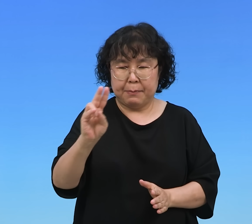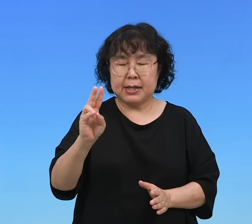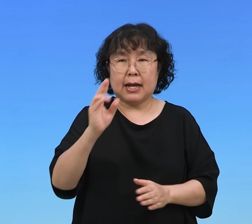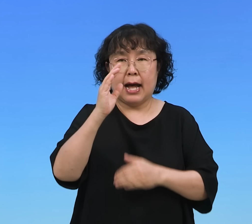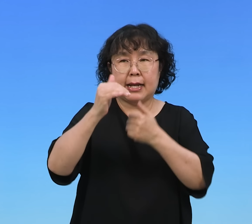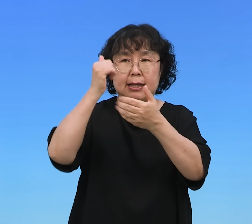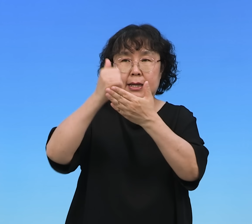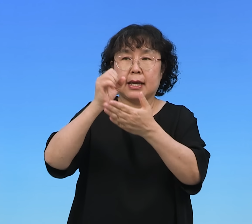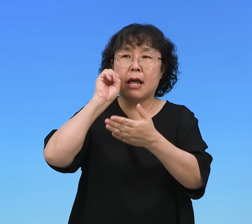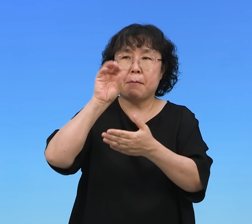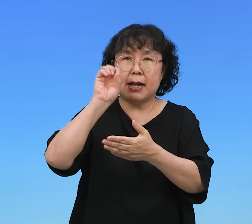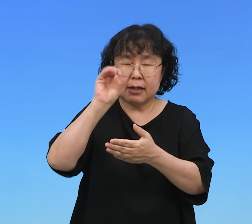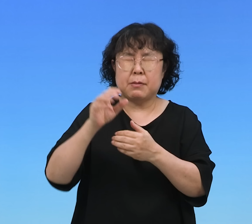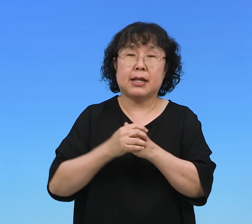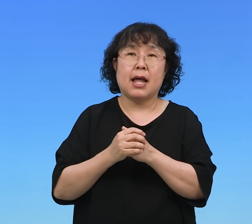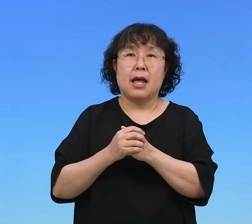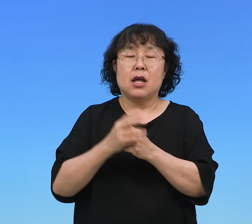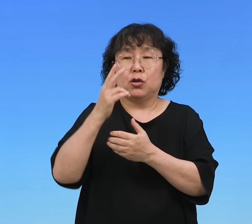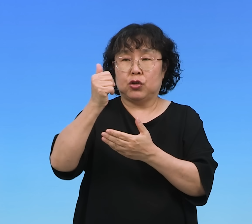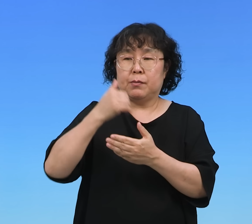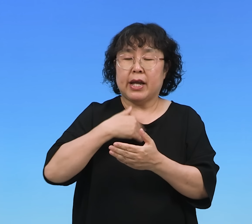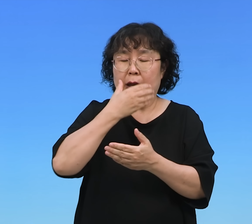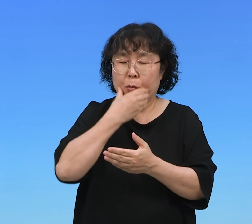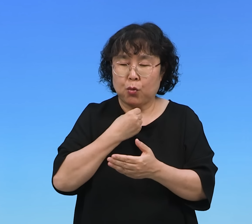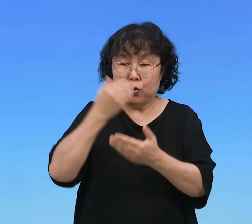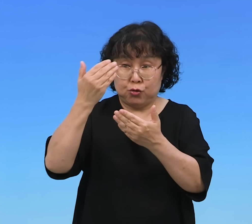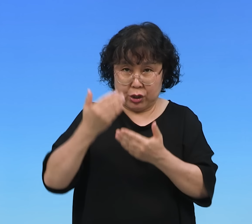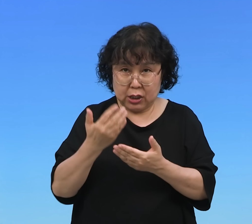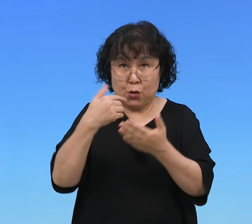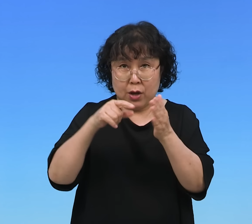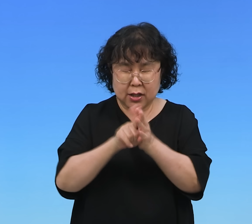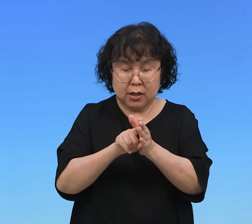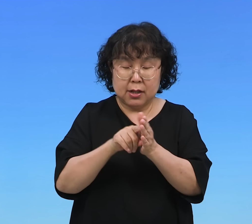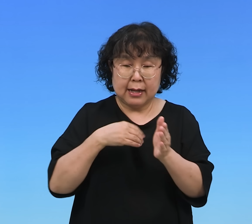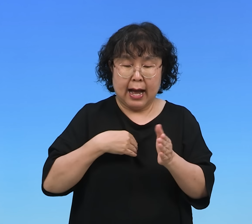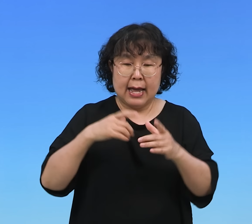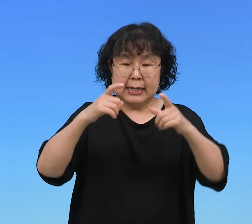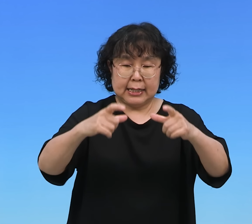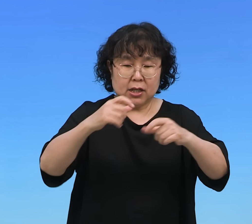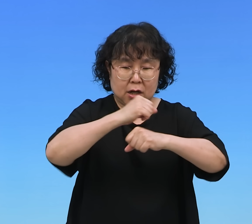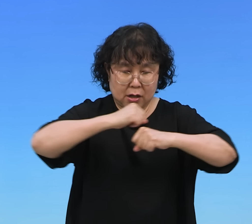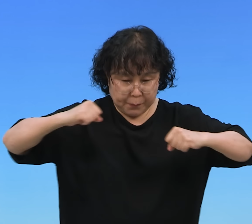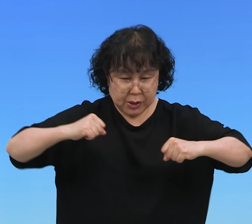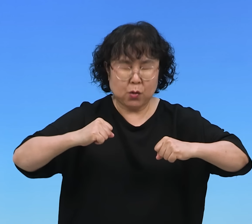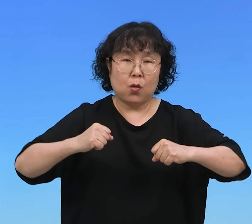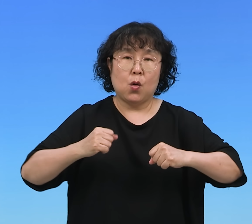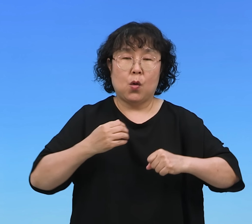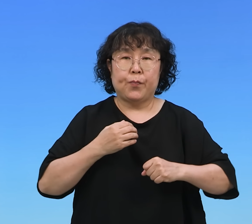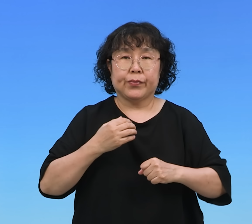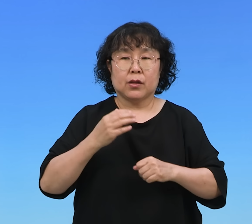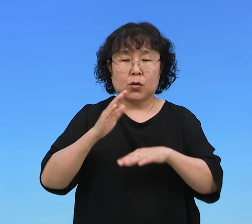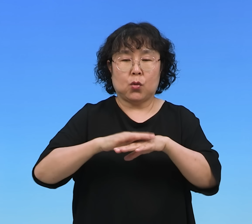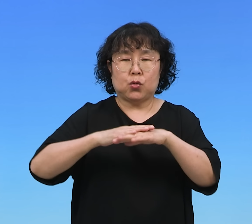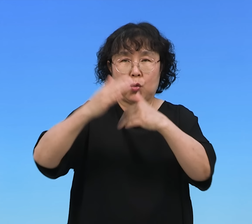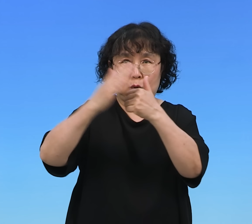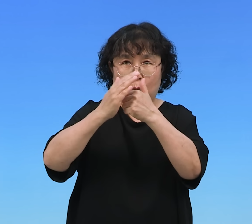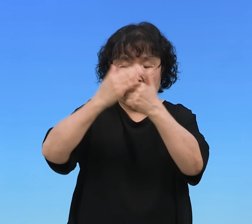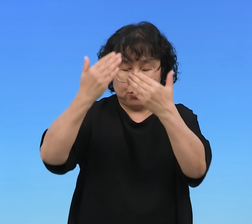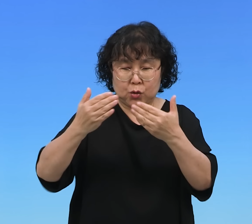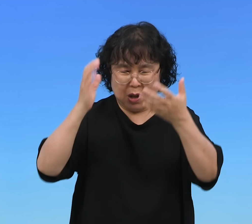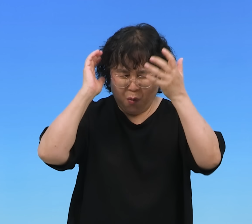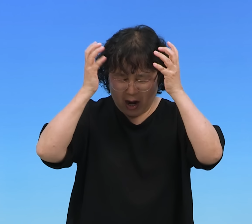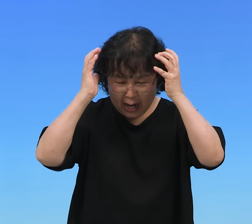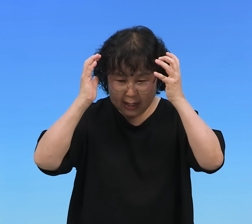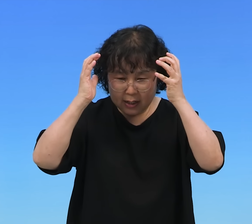이르되 주께서 내게 복을 주시려거든 나의 지역을 넓히시고 주의 손으로 나를 도우사 나로 환난을 벗어나 내게 근심이